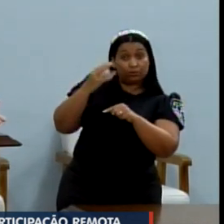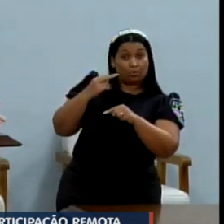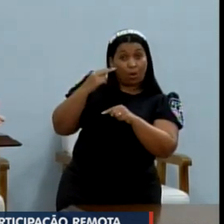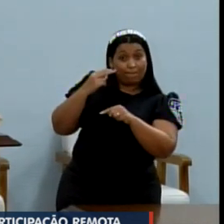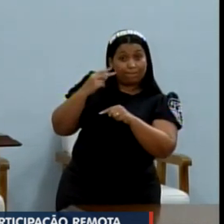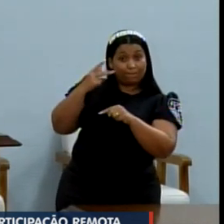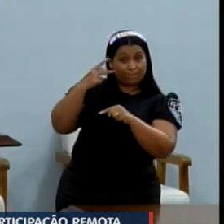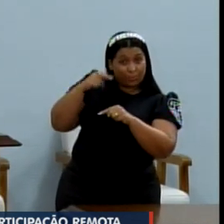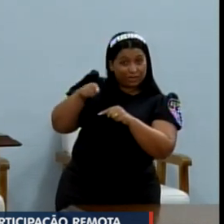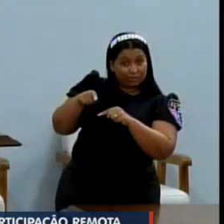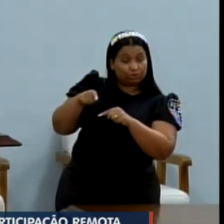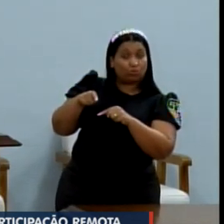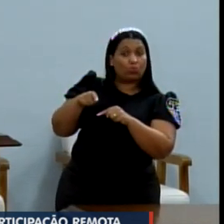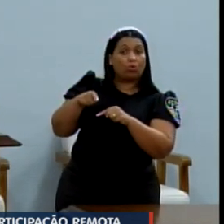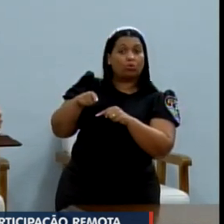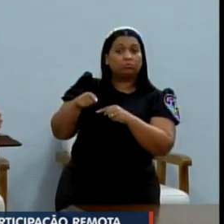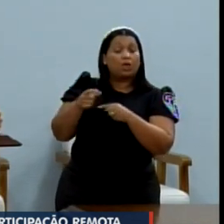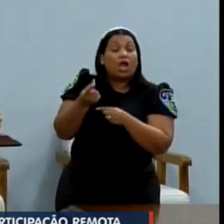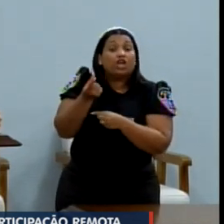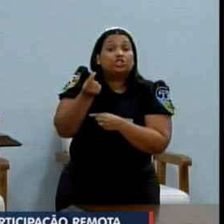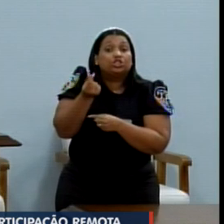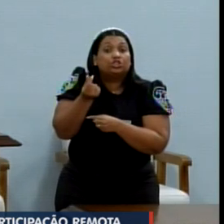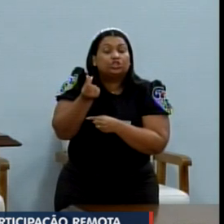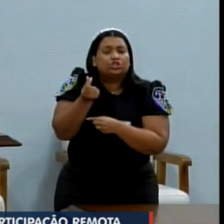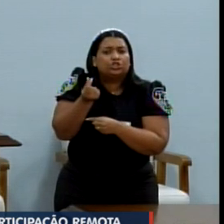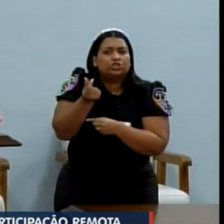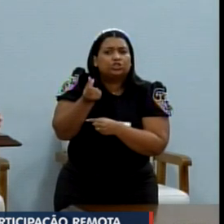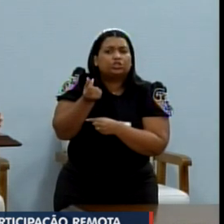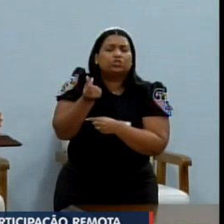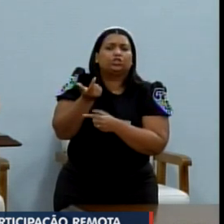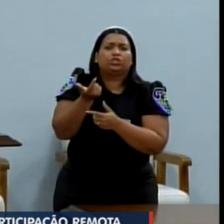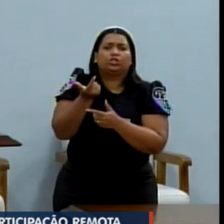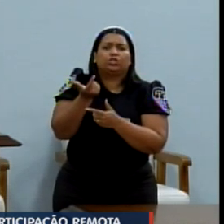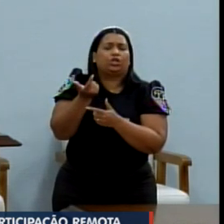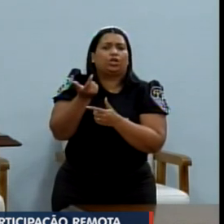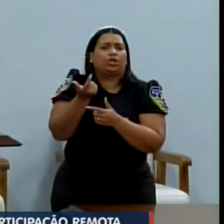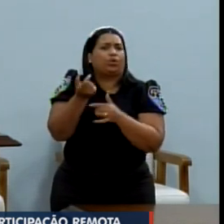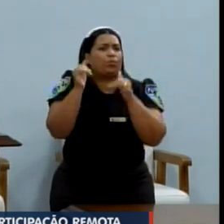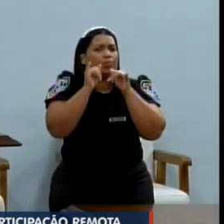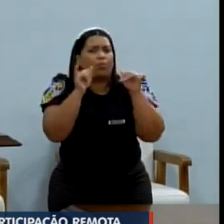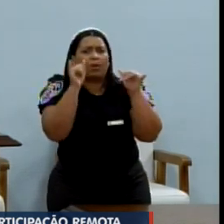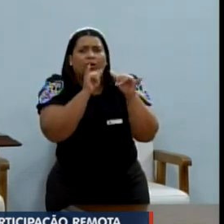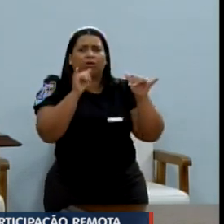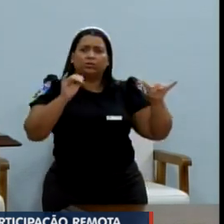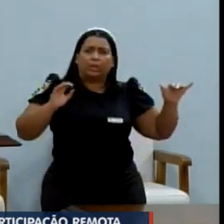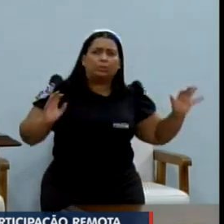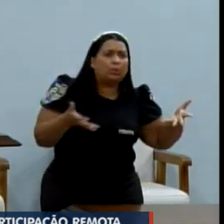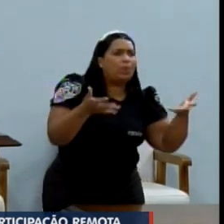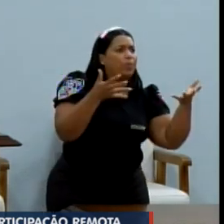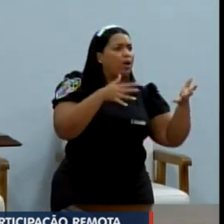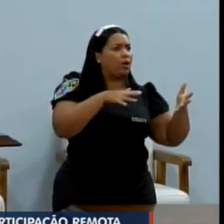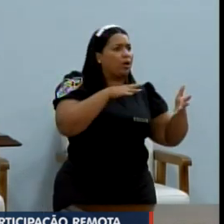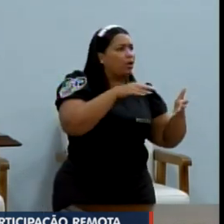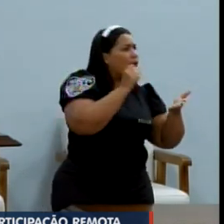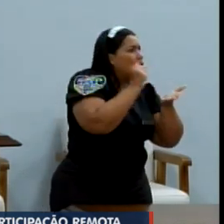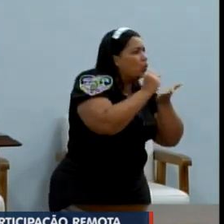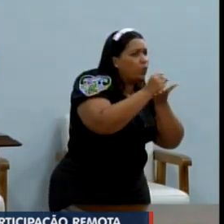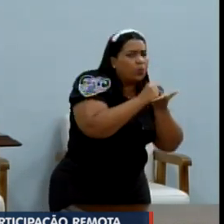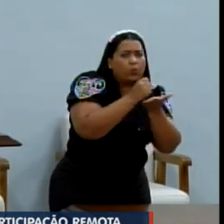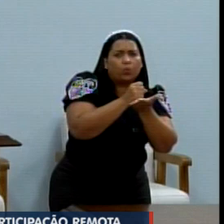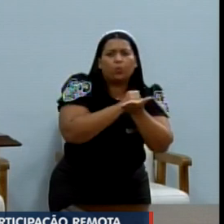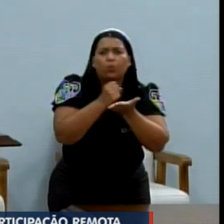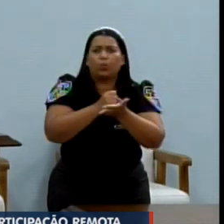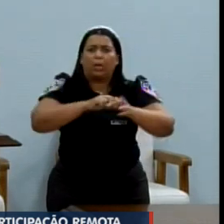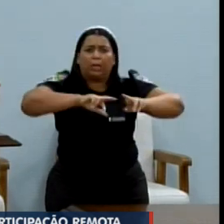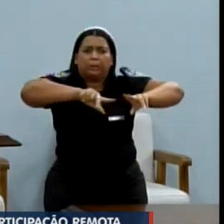tanto dinheiro para fazer tanta propaganda tanto impulsionamento contratar dezenas e